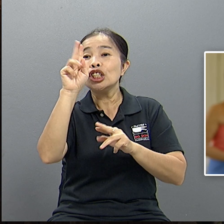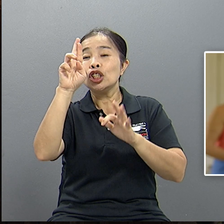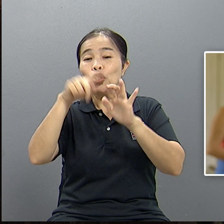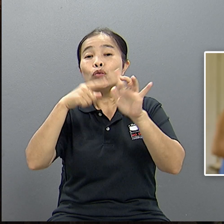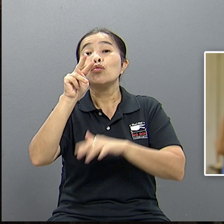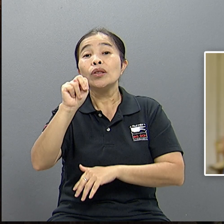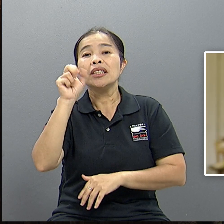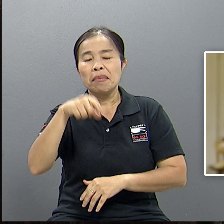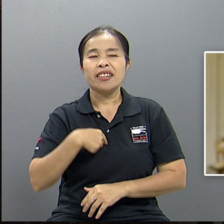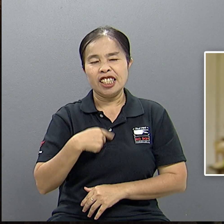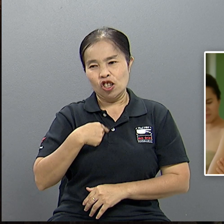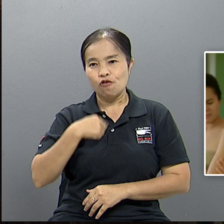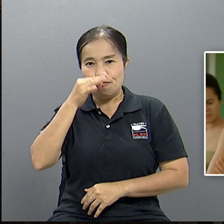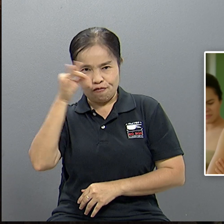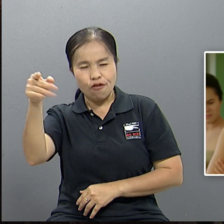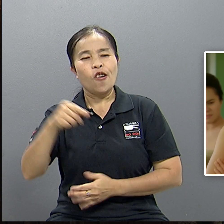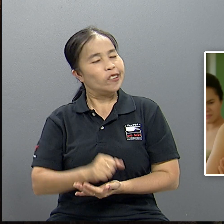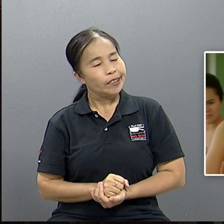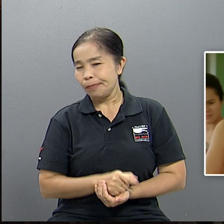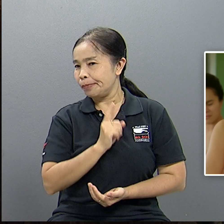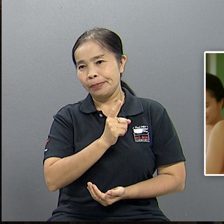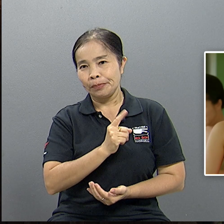คงต้องไปฟ้องเสียหน่อยแล้ว